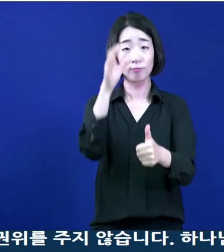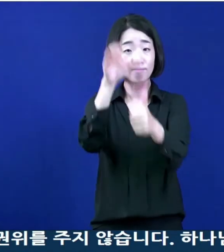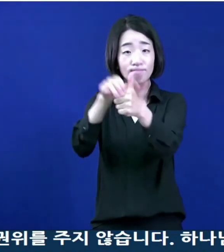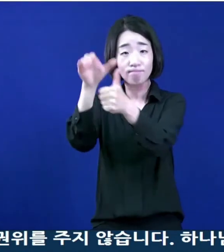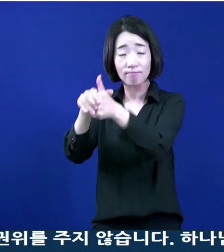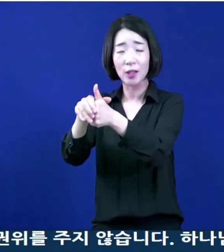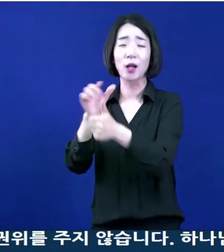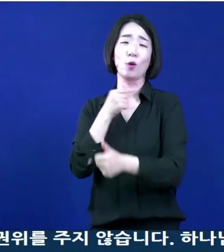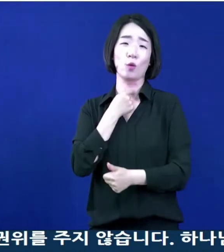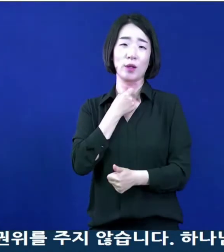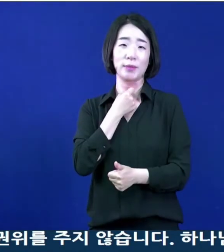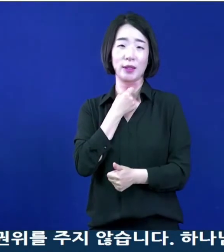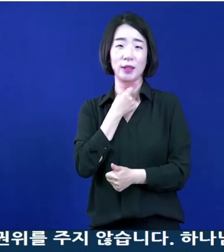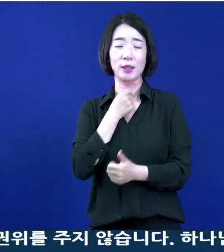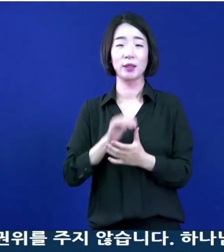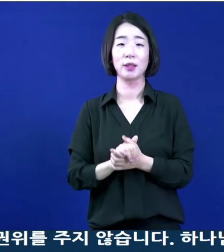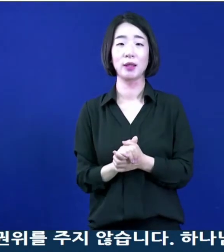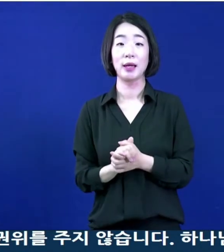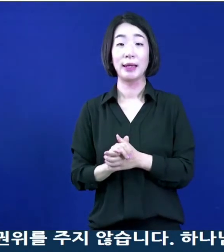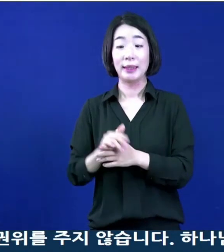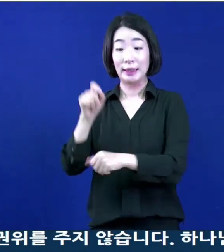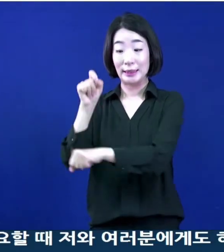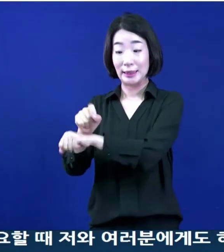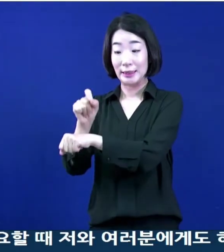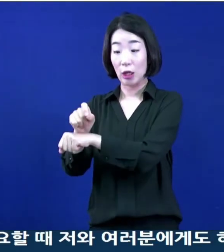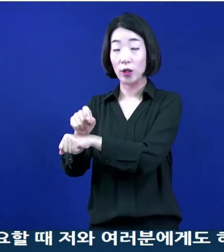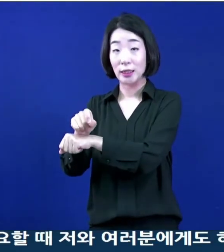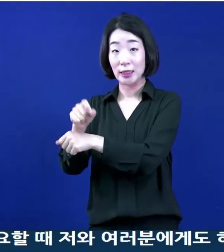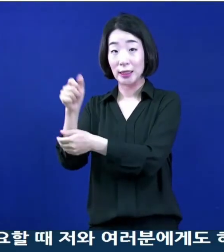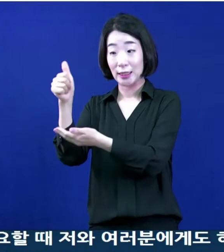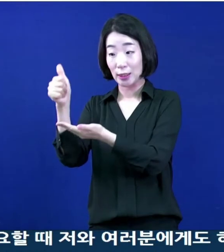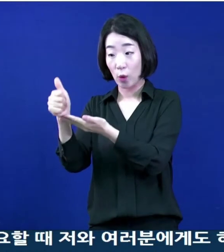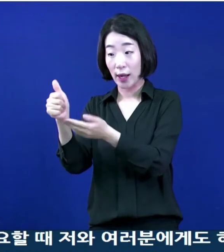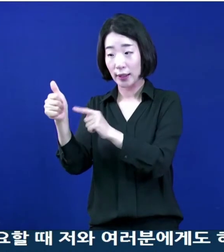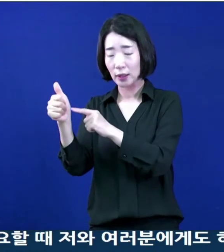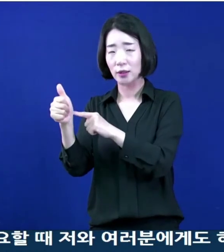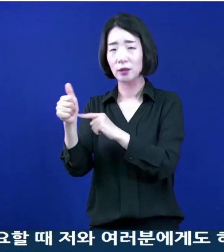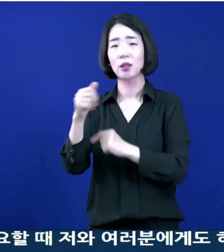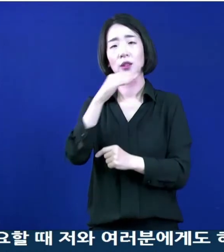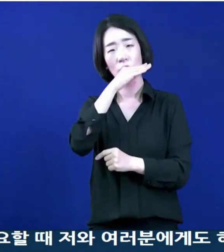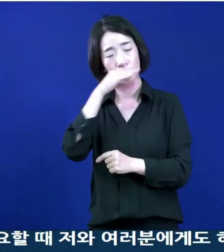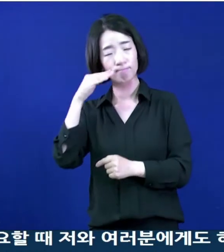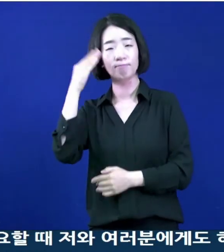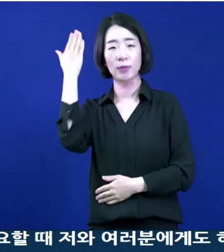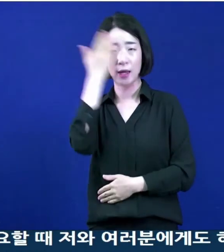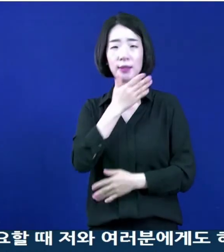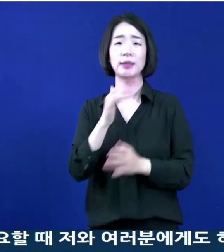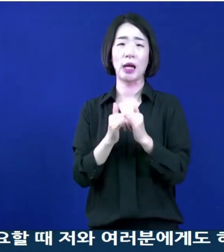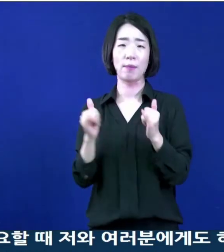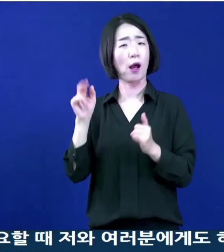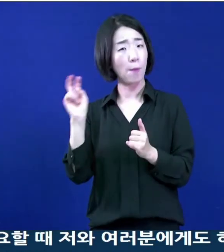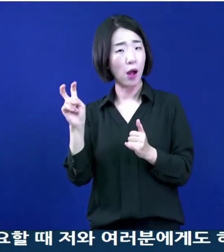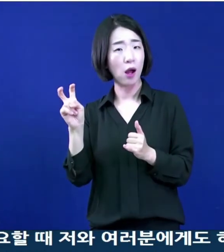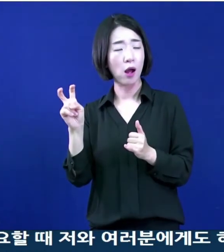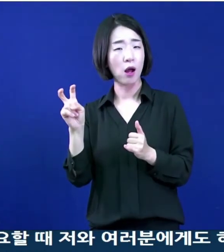서기장은 뭐 평소에 의로운 사람이었을 것 같아요. 정직한 사람이었을 것 같습니다. 그러나 이 정도로 움직이려면 자기 힘 갖고 안